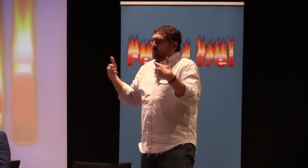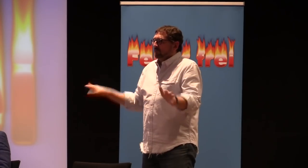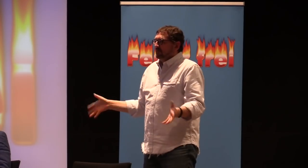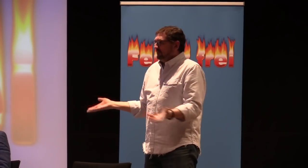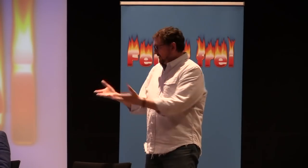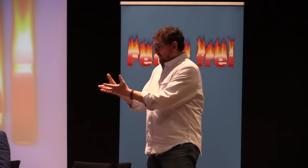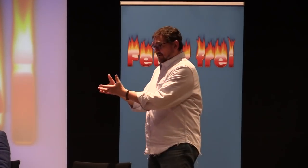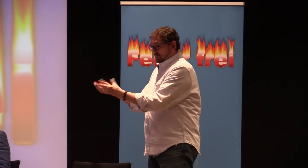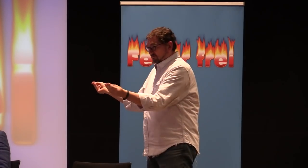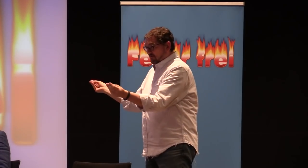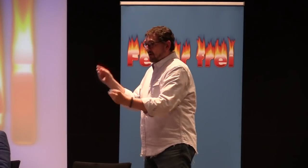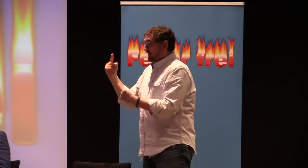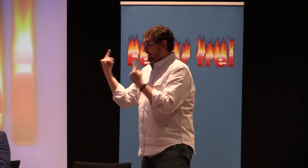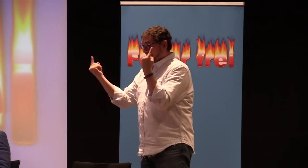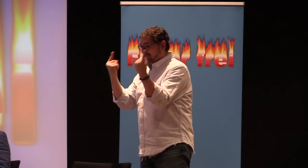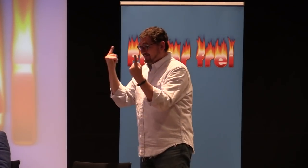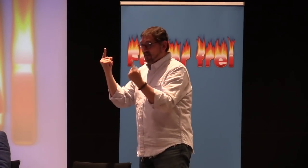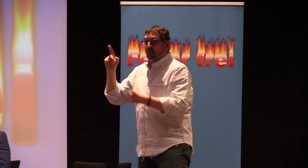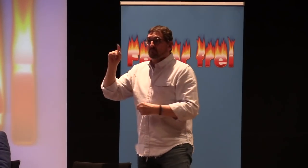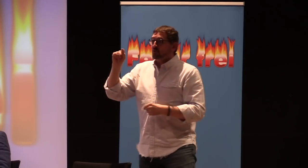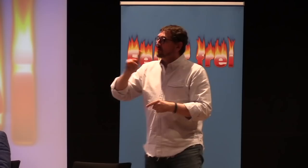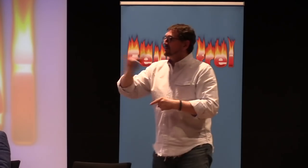das etwas, was auf Dauer hält? Das ist natürlich immer diese große Frage.